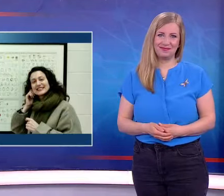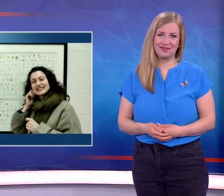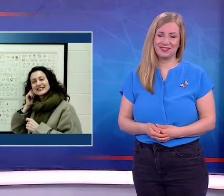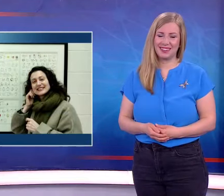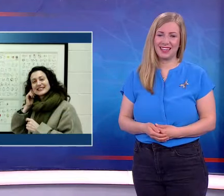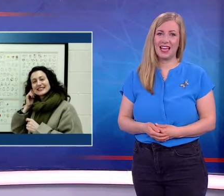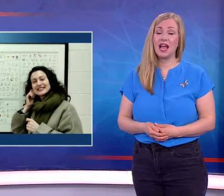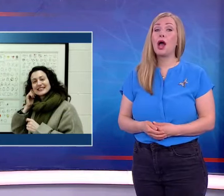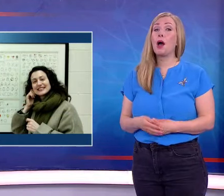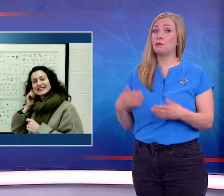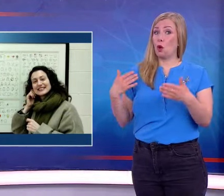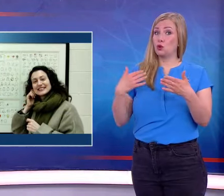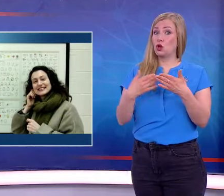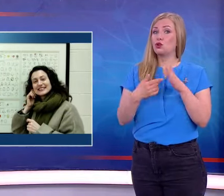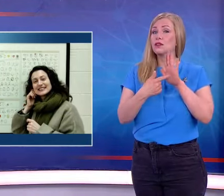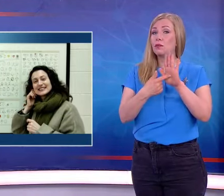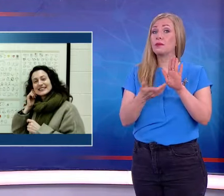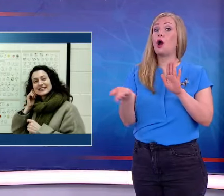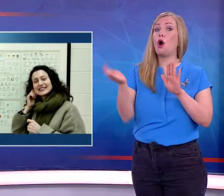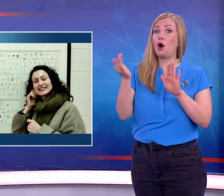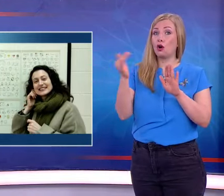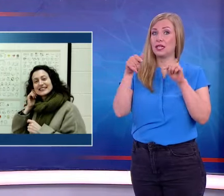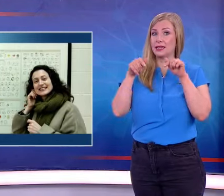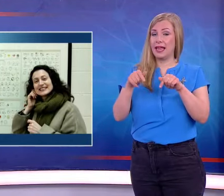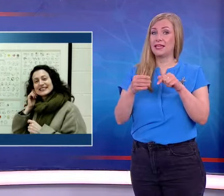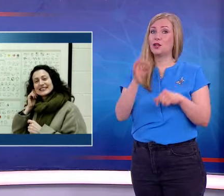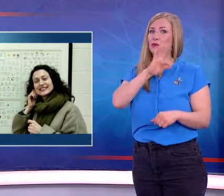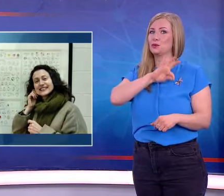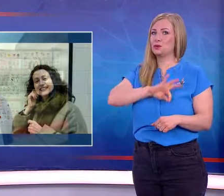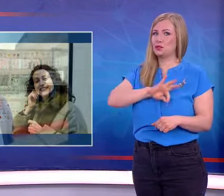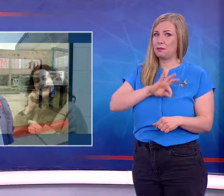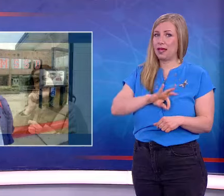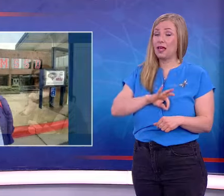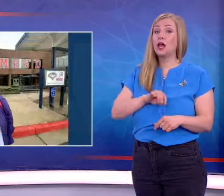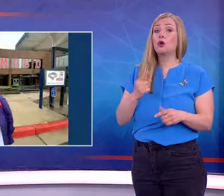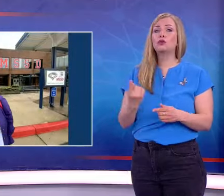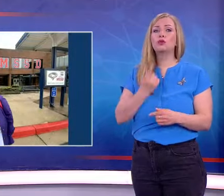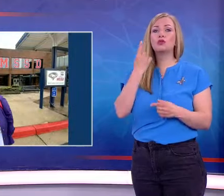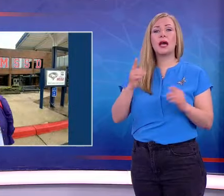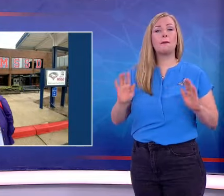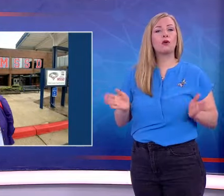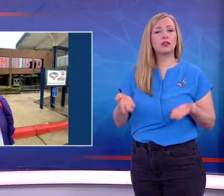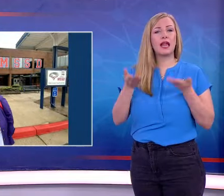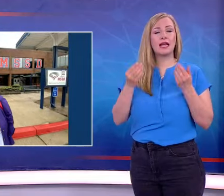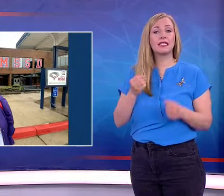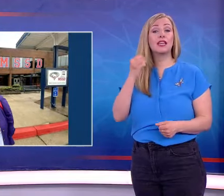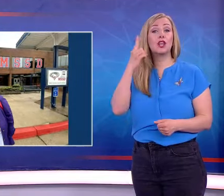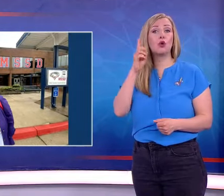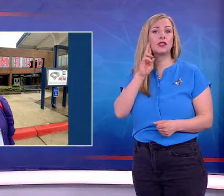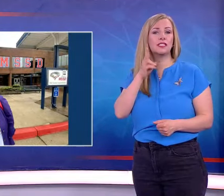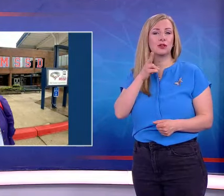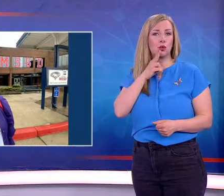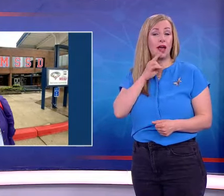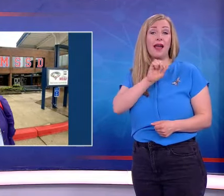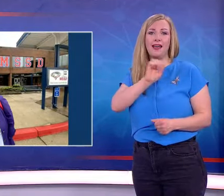Съвсем скоро ще ви покажем още техни постижения, които само тласкат науките за глухотата и обучението на глухите